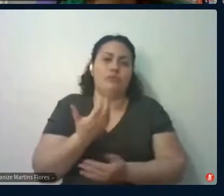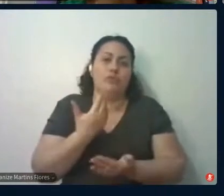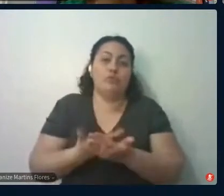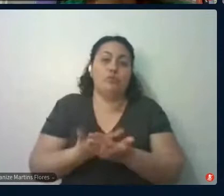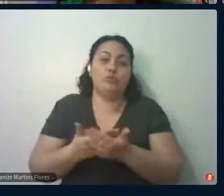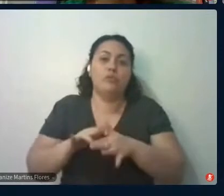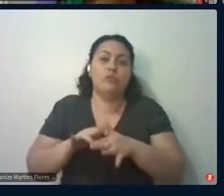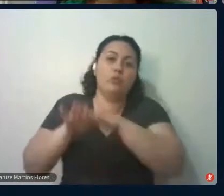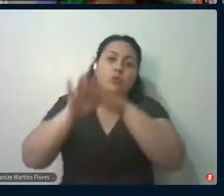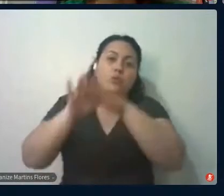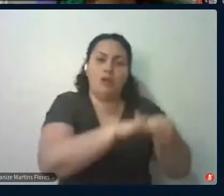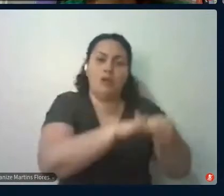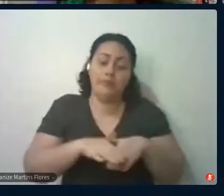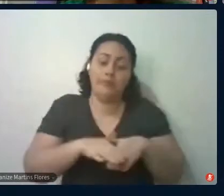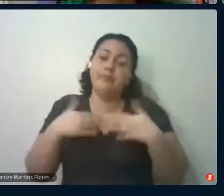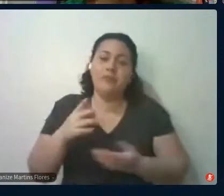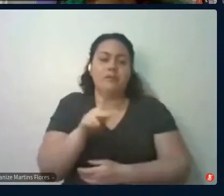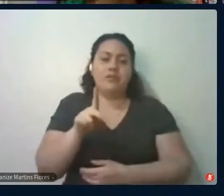nos ajudar.